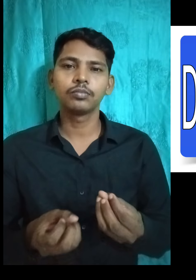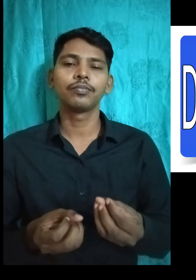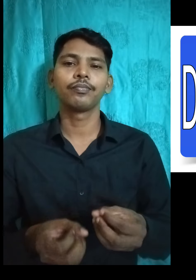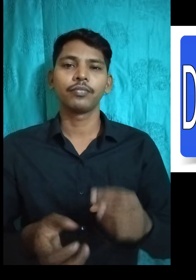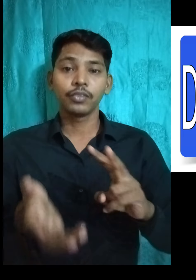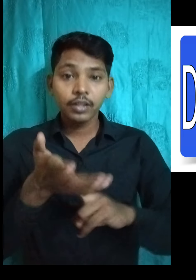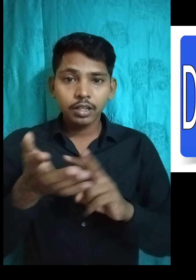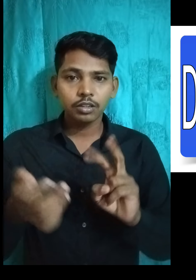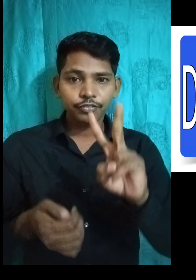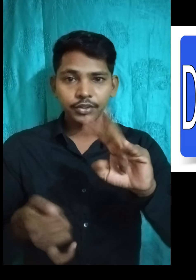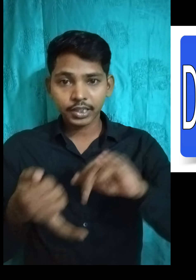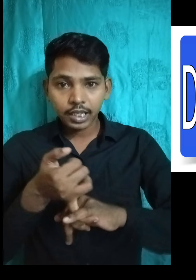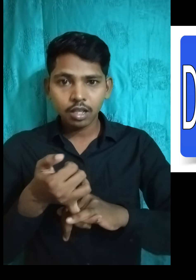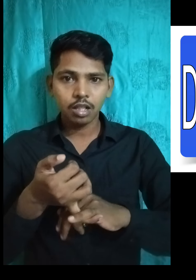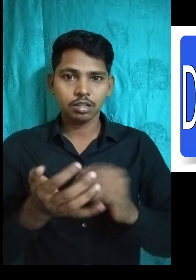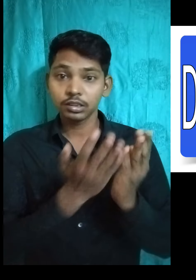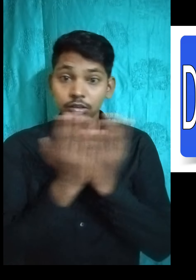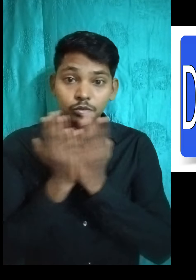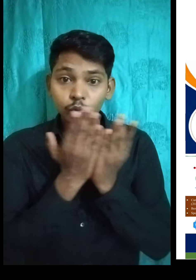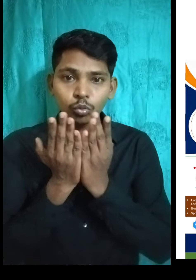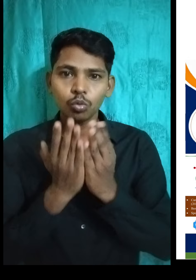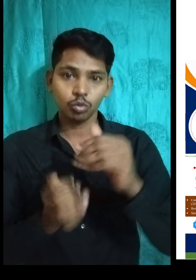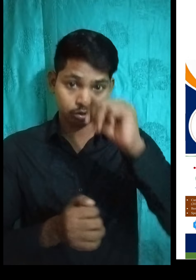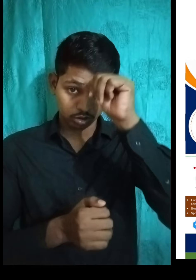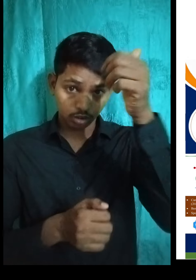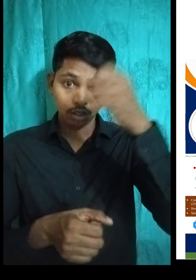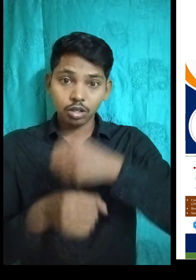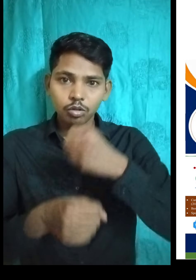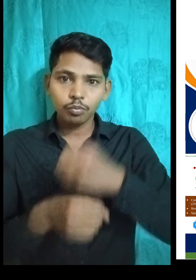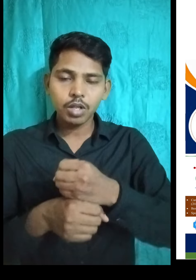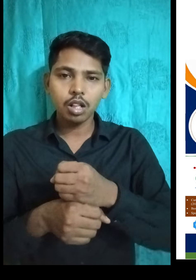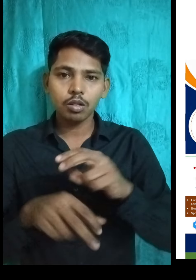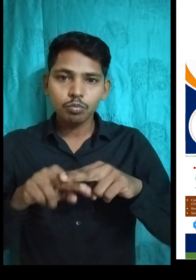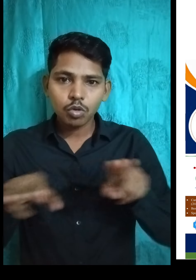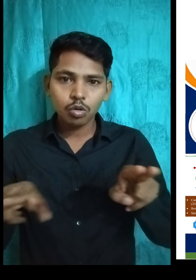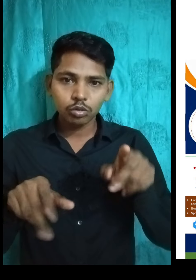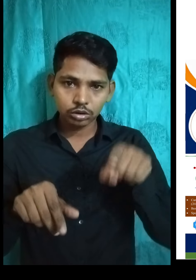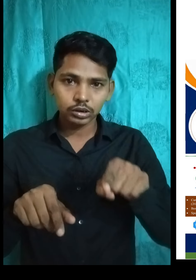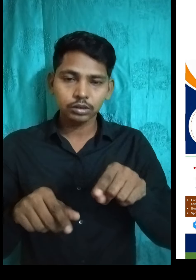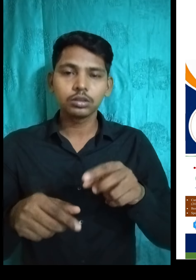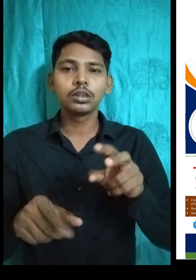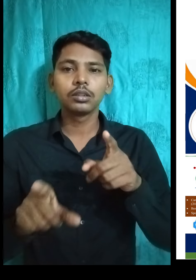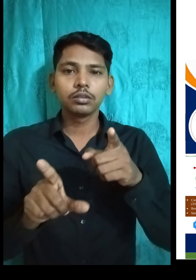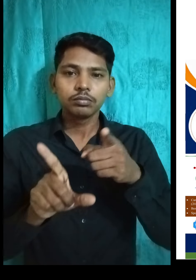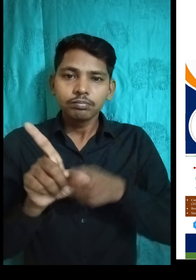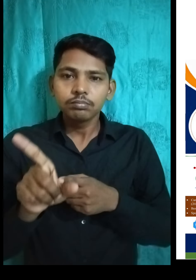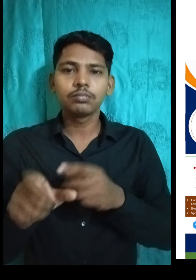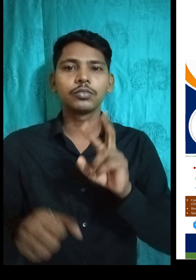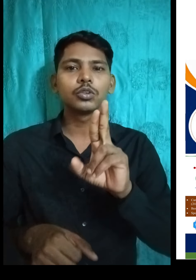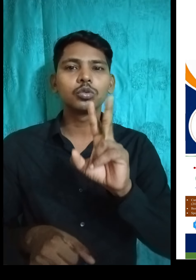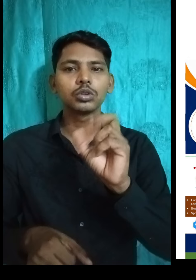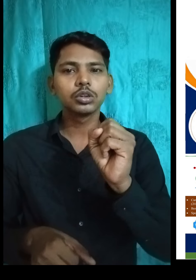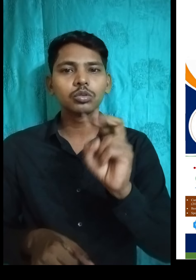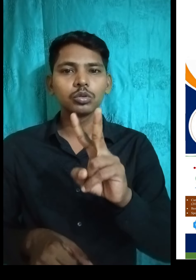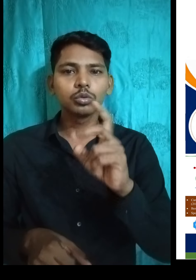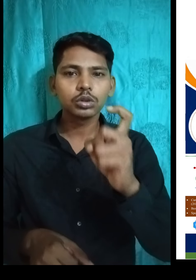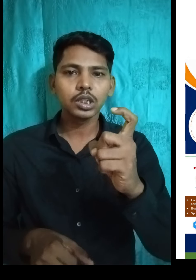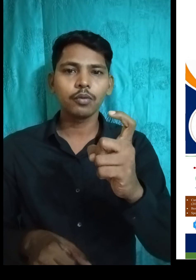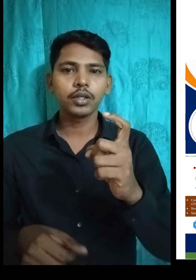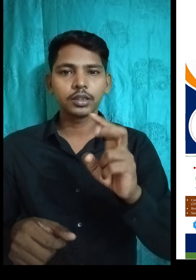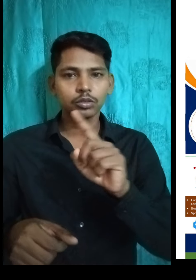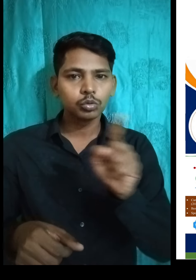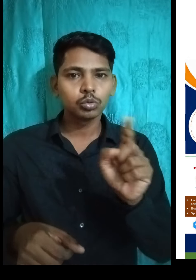विद्यालय समिति में एकेडमिक सेशन यानी शैक्षणिक सत्र 2027-28 के नामांकन के